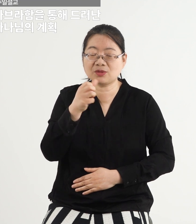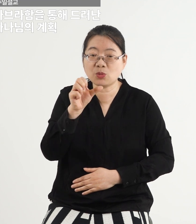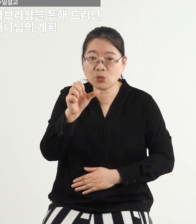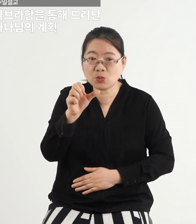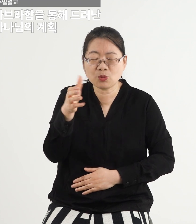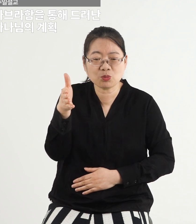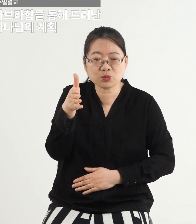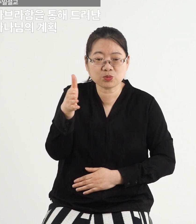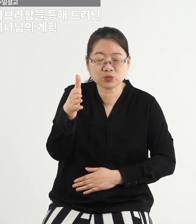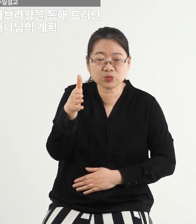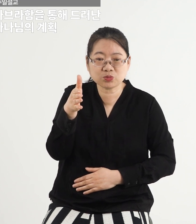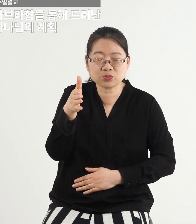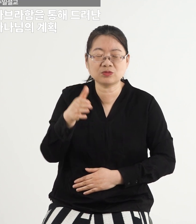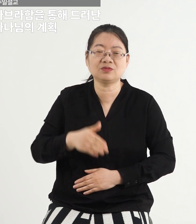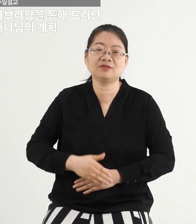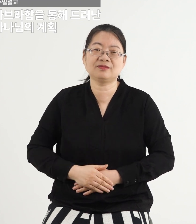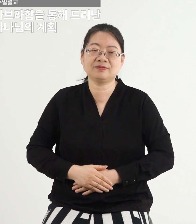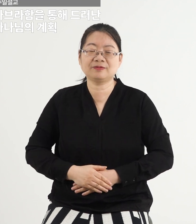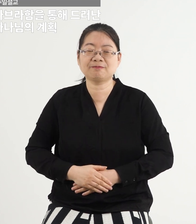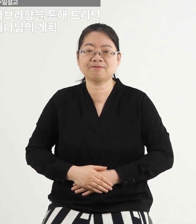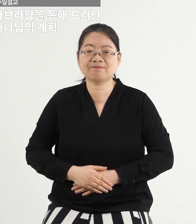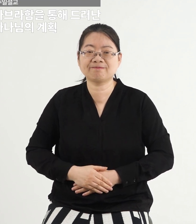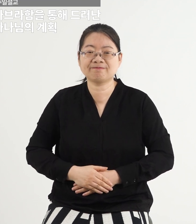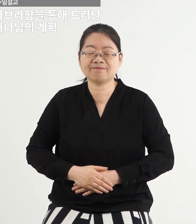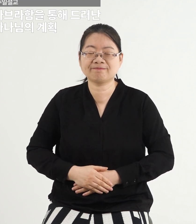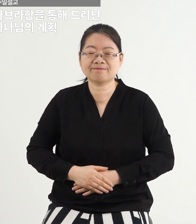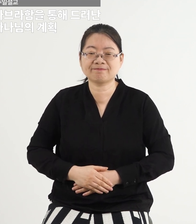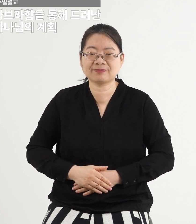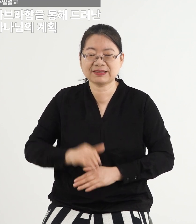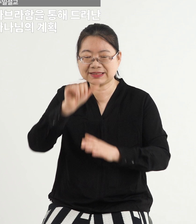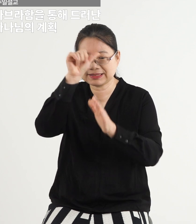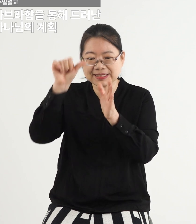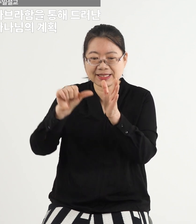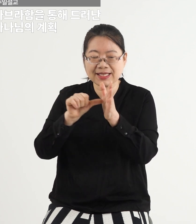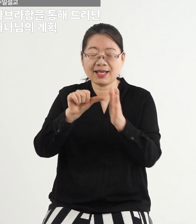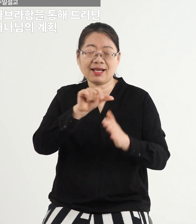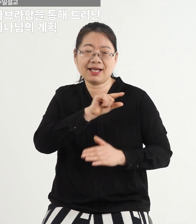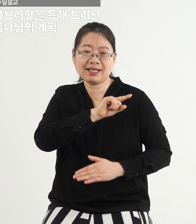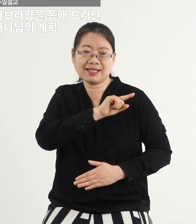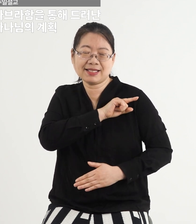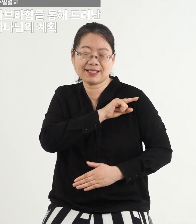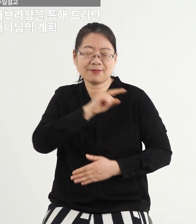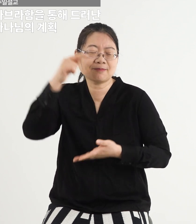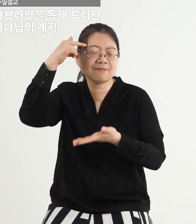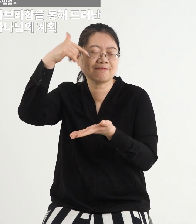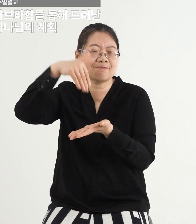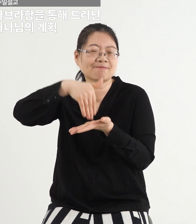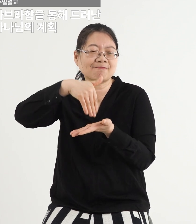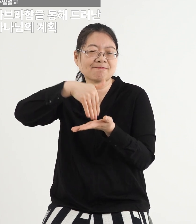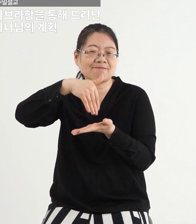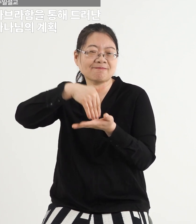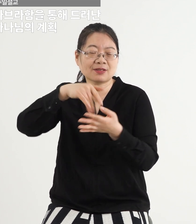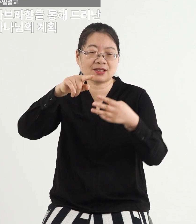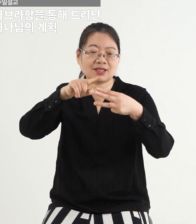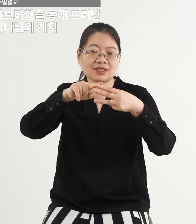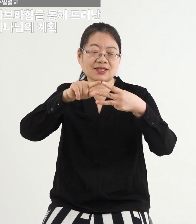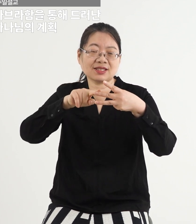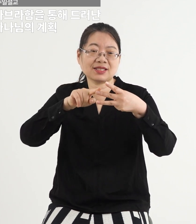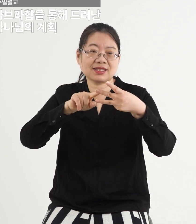85세쯤 이제 건너와서 산 끝에 제일 후회되는 거 3가지만